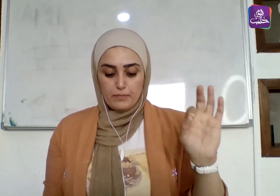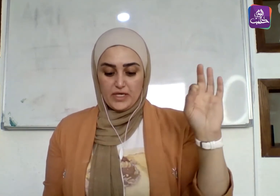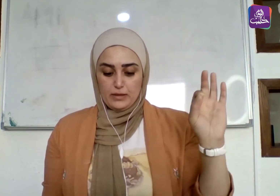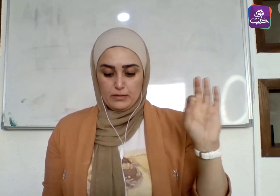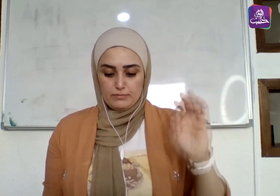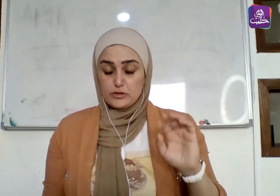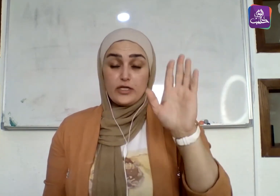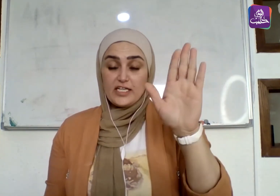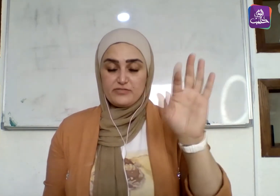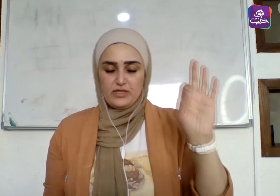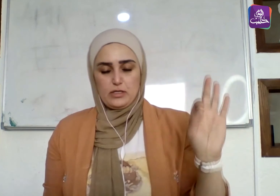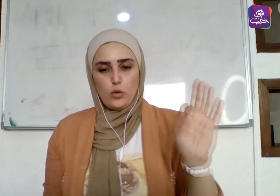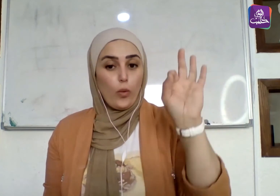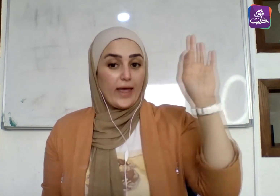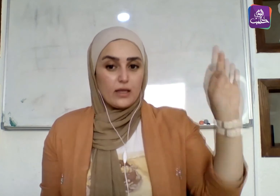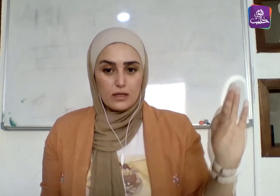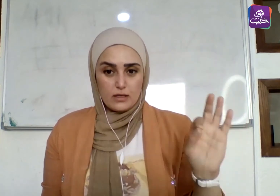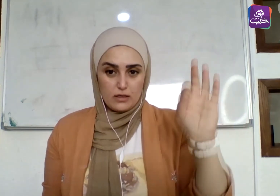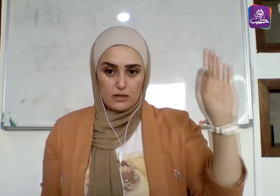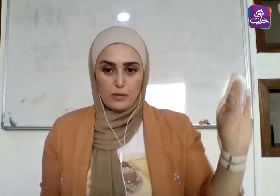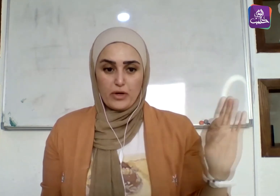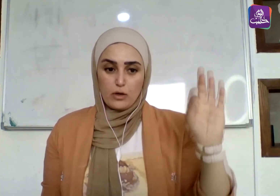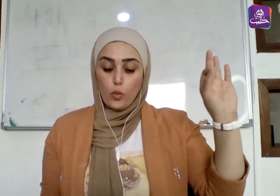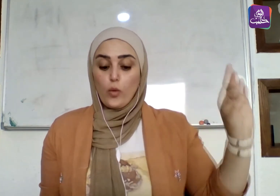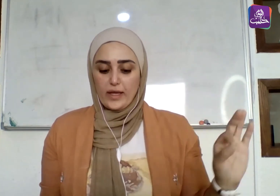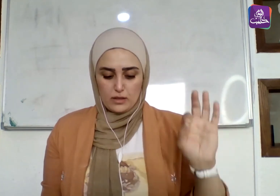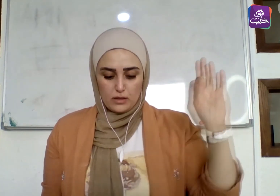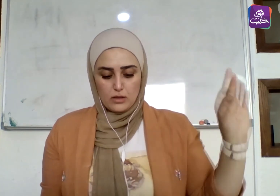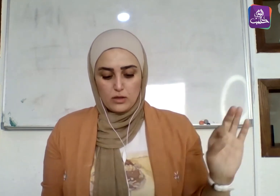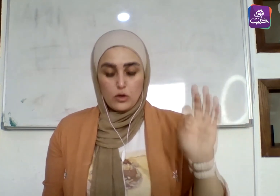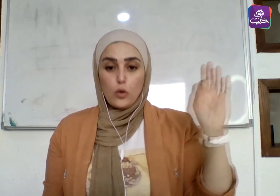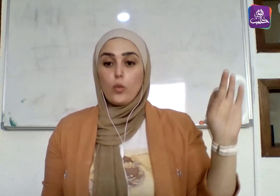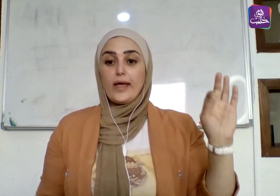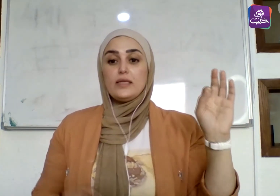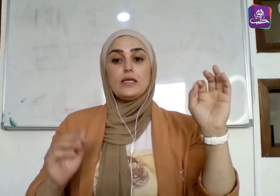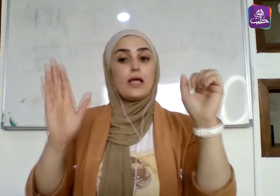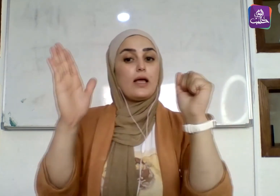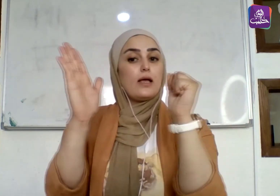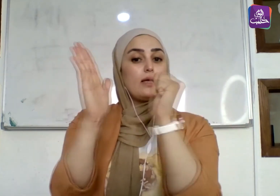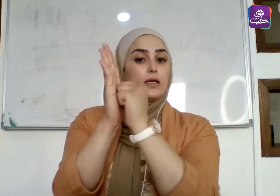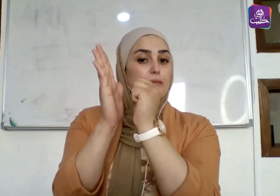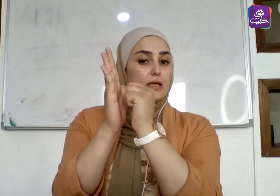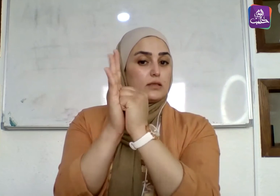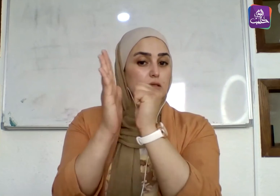مين سوري اسفين، وين لبرا، وين وين البيت،